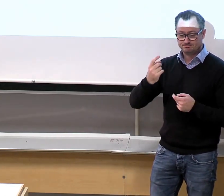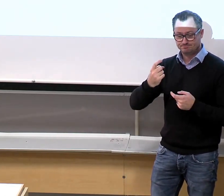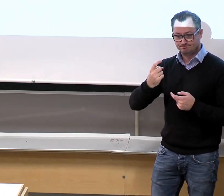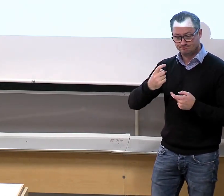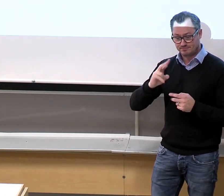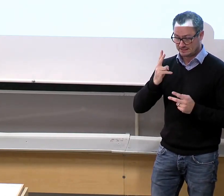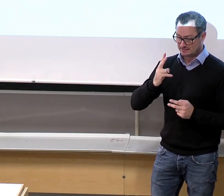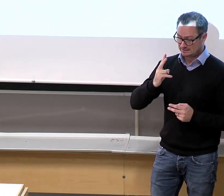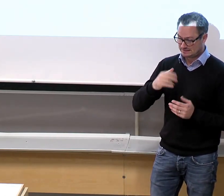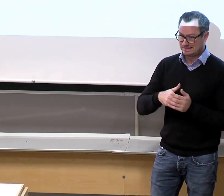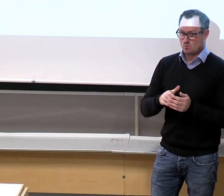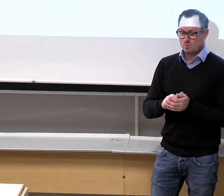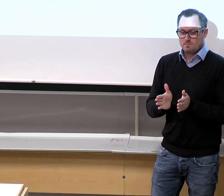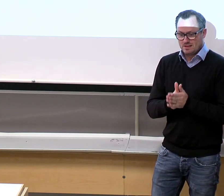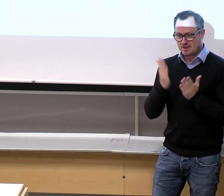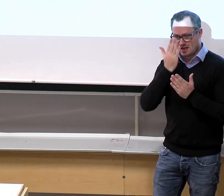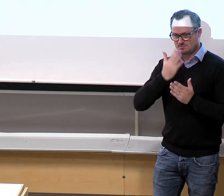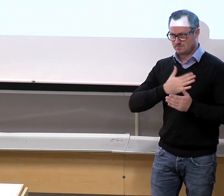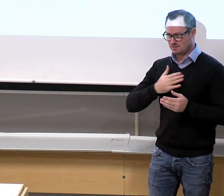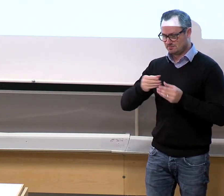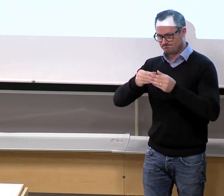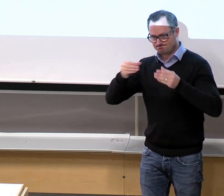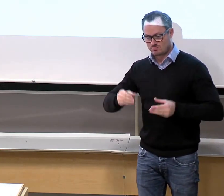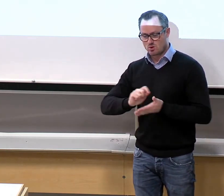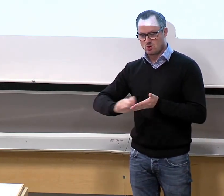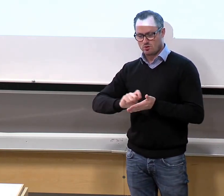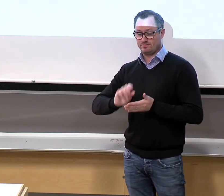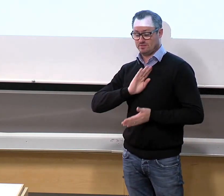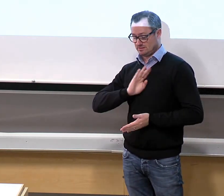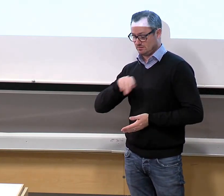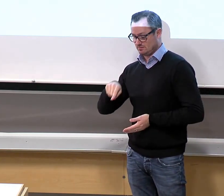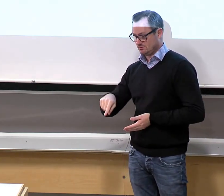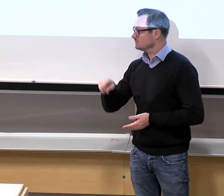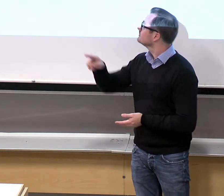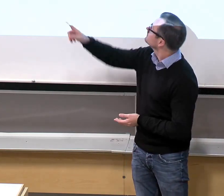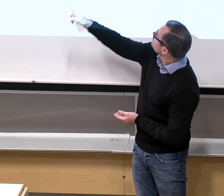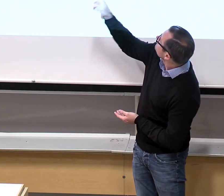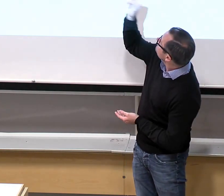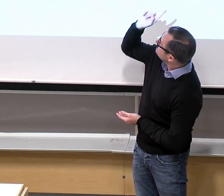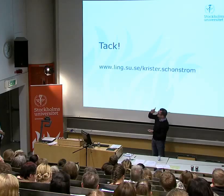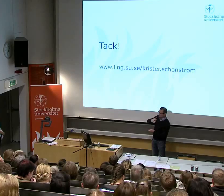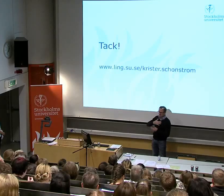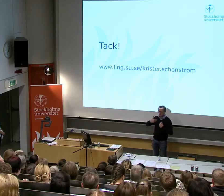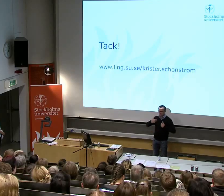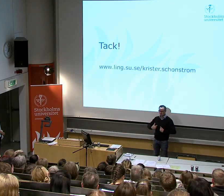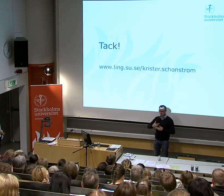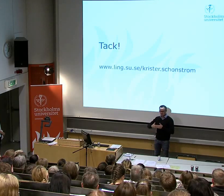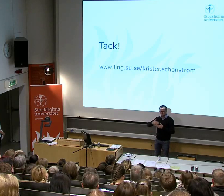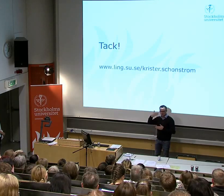intressanta. Jag vill också tipsa er om hemsidan. Man kan till och med läsa min avhandling på